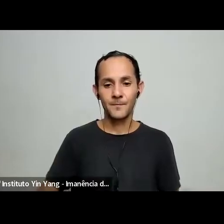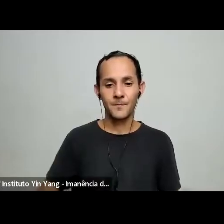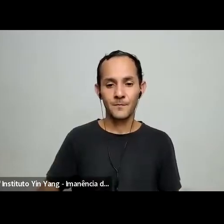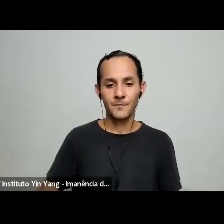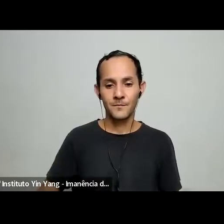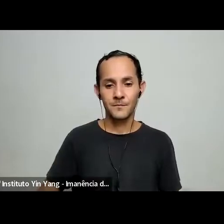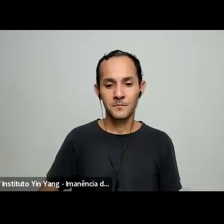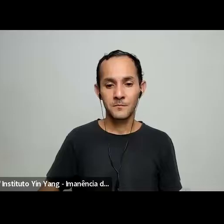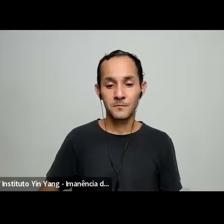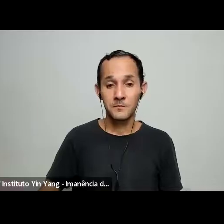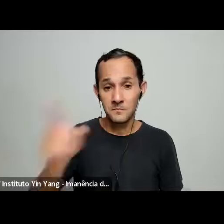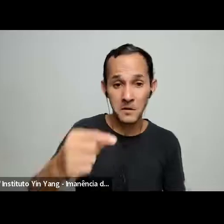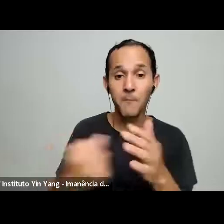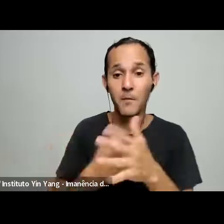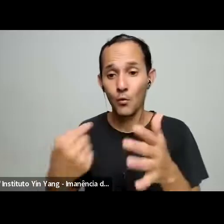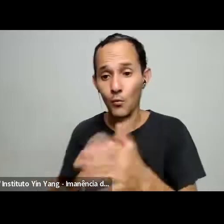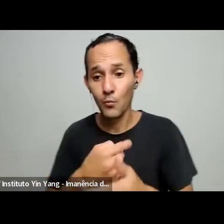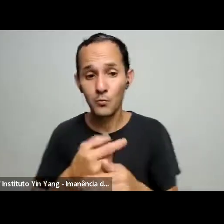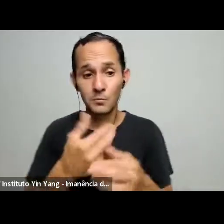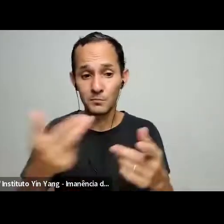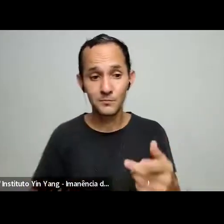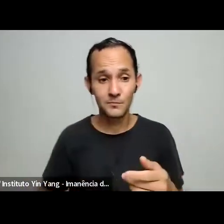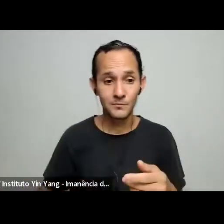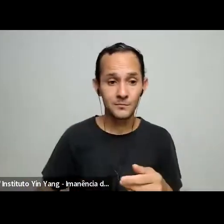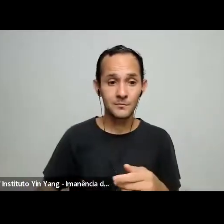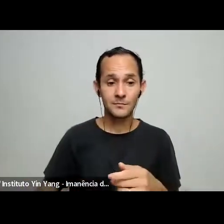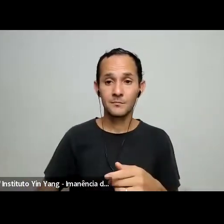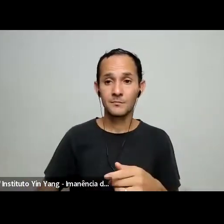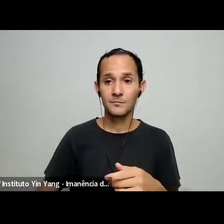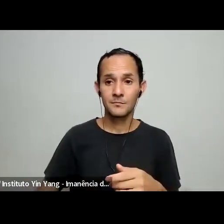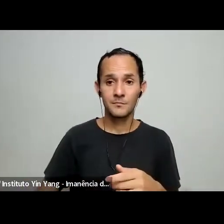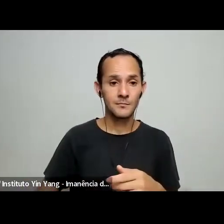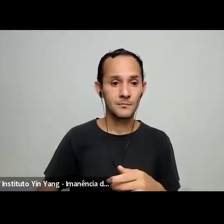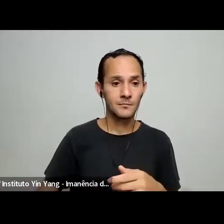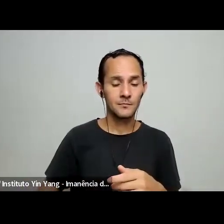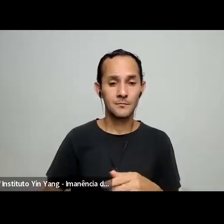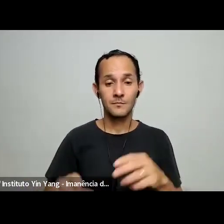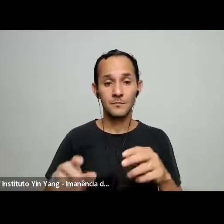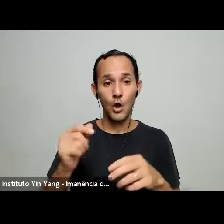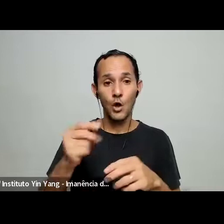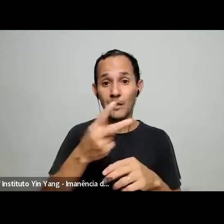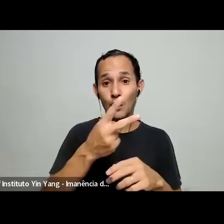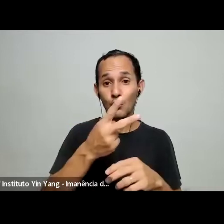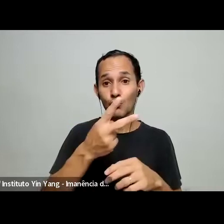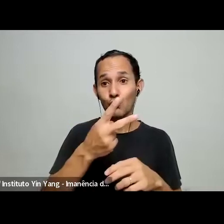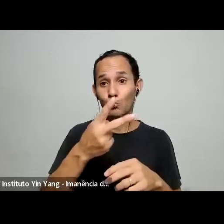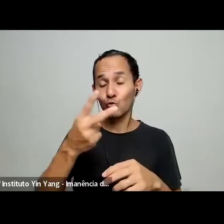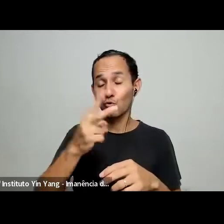Não sei se alguém tem perguntas ou quer colocar. Caio, eu acho que tem 200 mil perguntas,